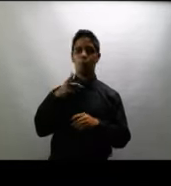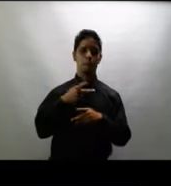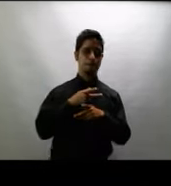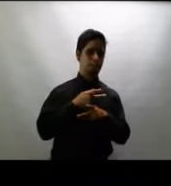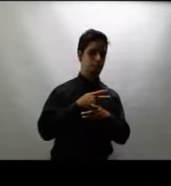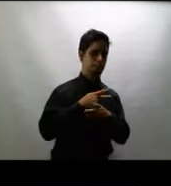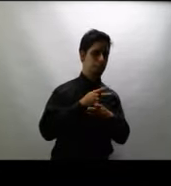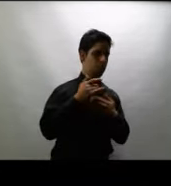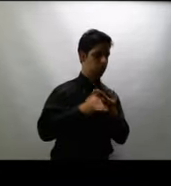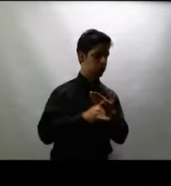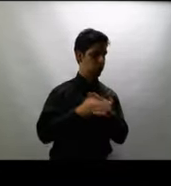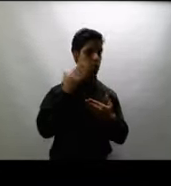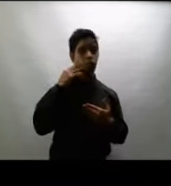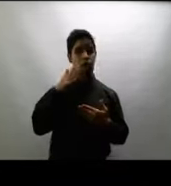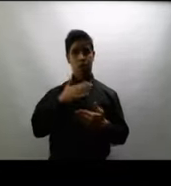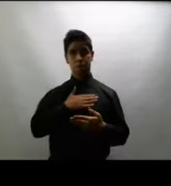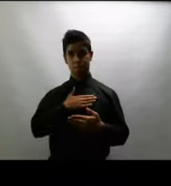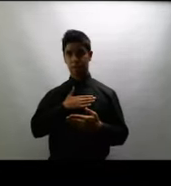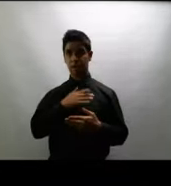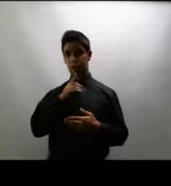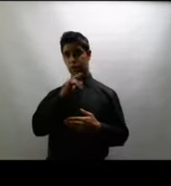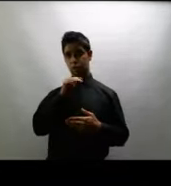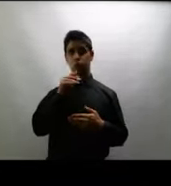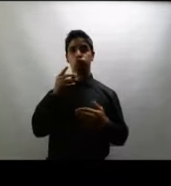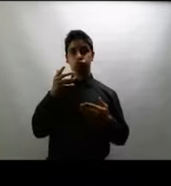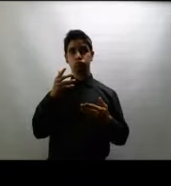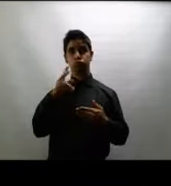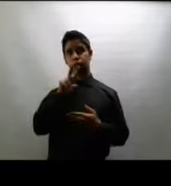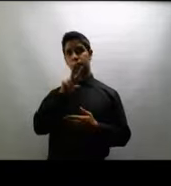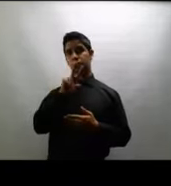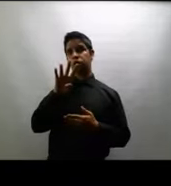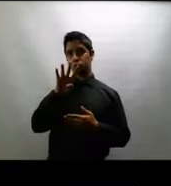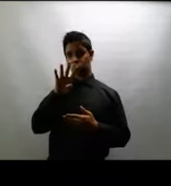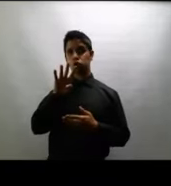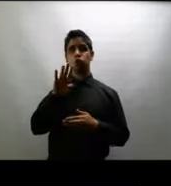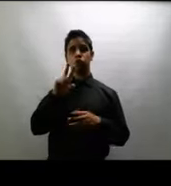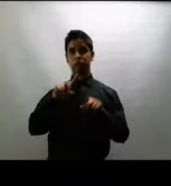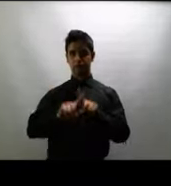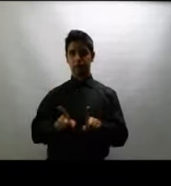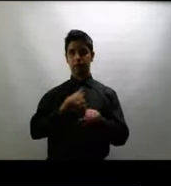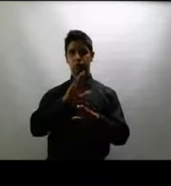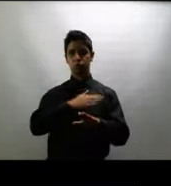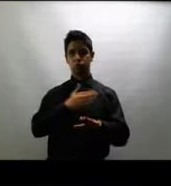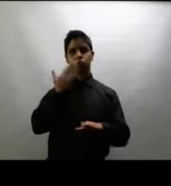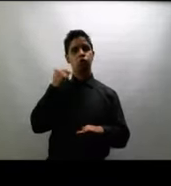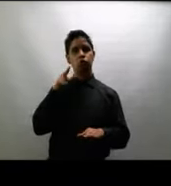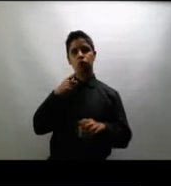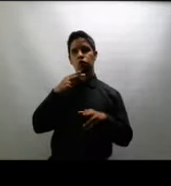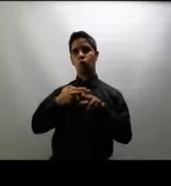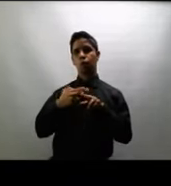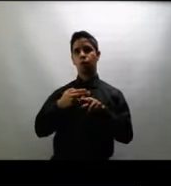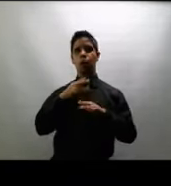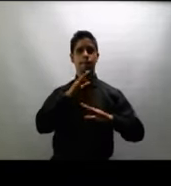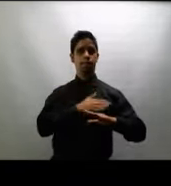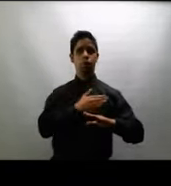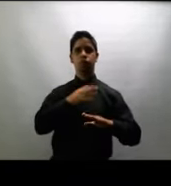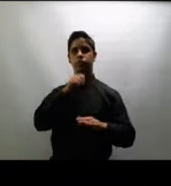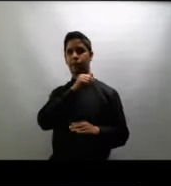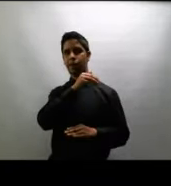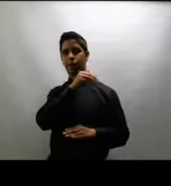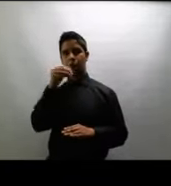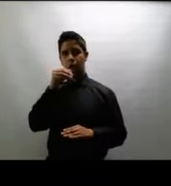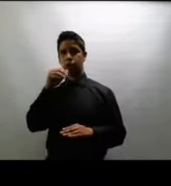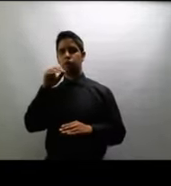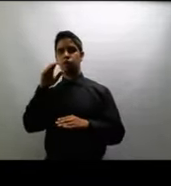el primer disco participaron 24 músicos. Exacto. Y fue era un junte. Por eso se llama Music and Friends. Así es que sale, sí. O